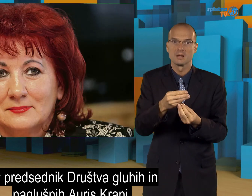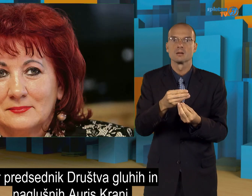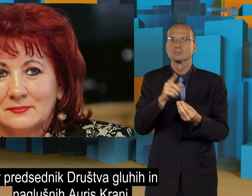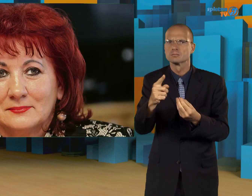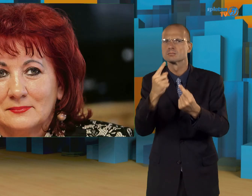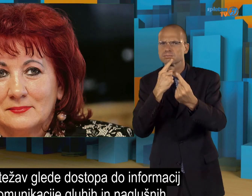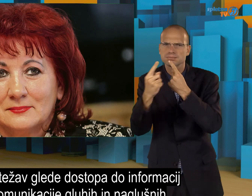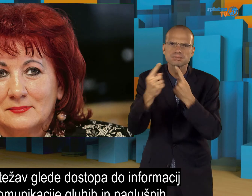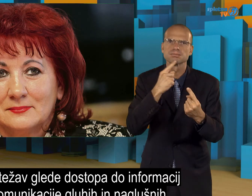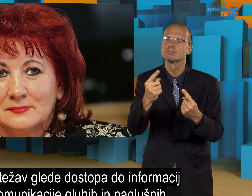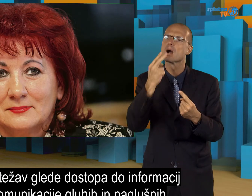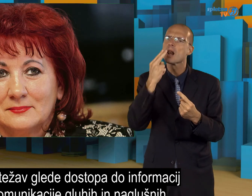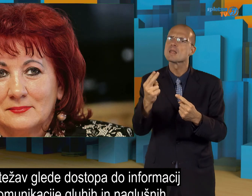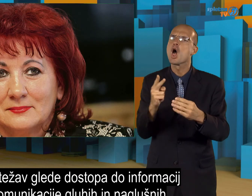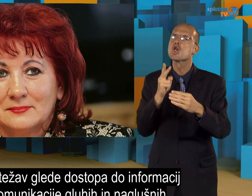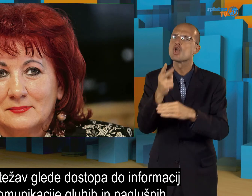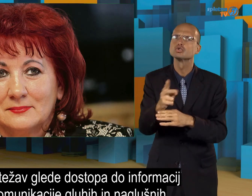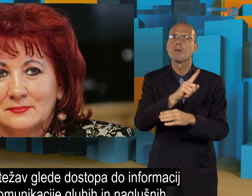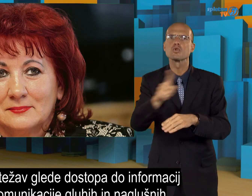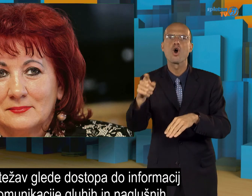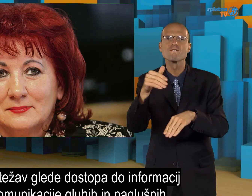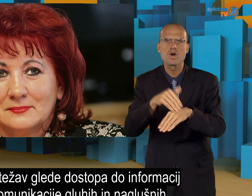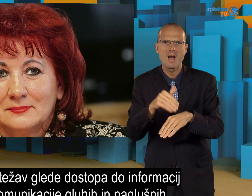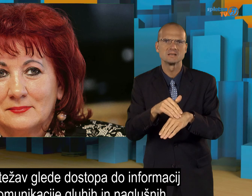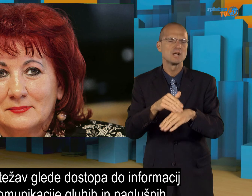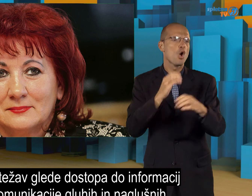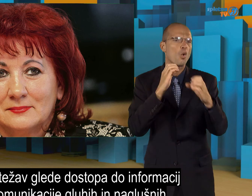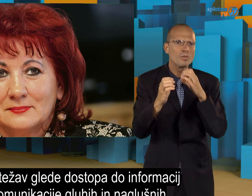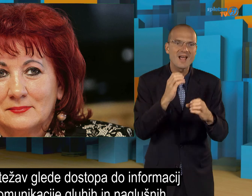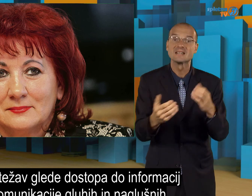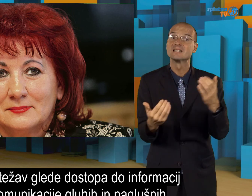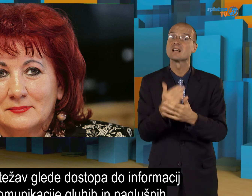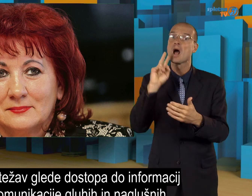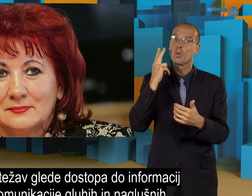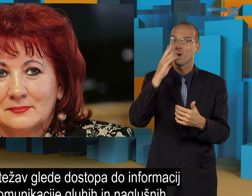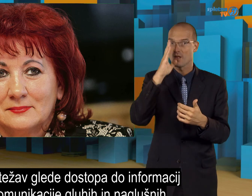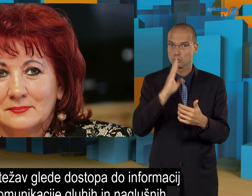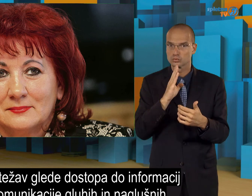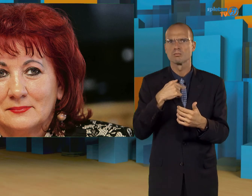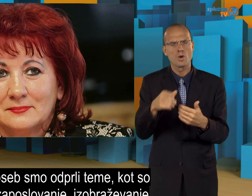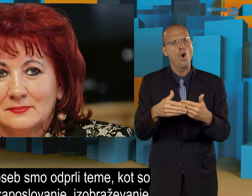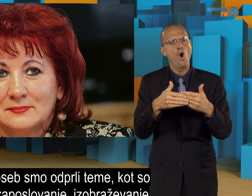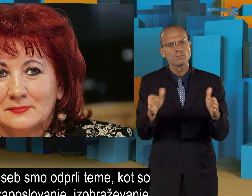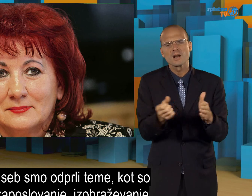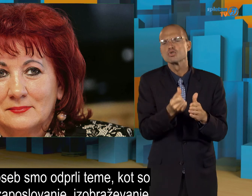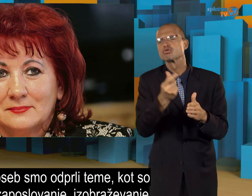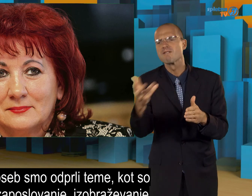Poleg težav glede dostopa do informacij in komunikacije gluhih in naglušnih oseb smo odprli teme, kot so